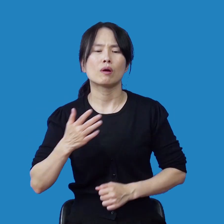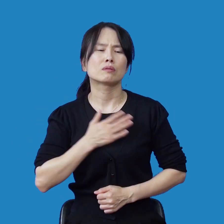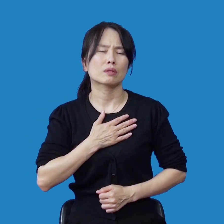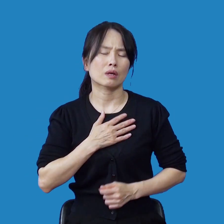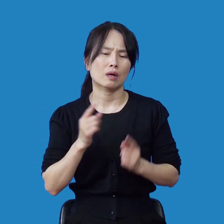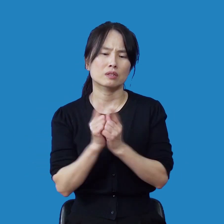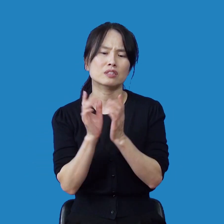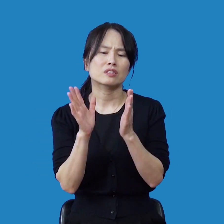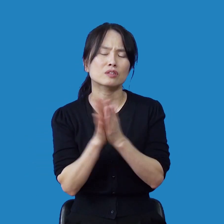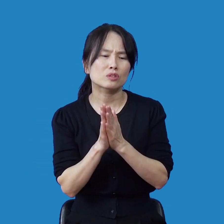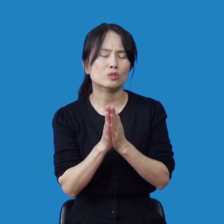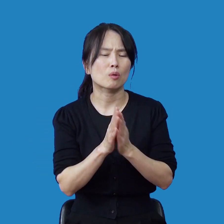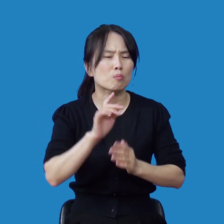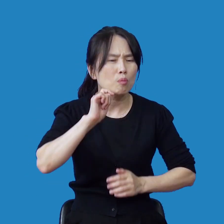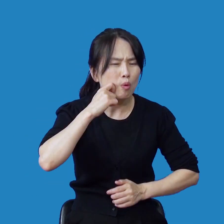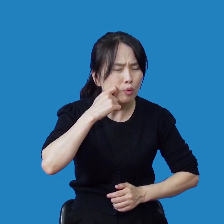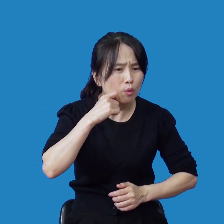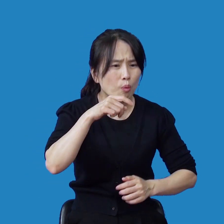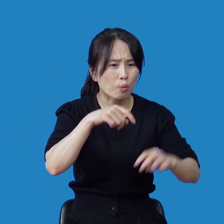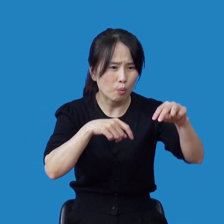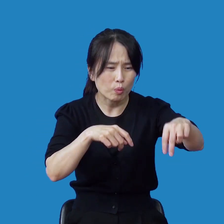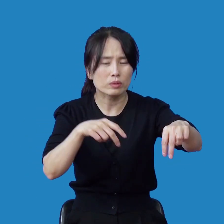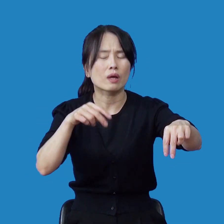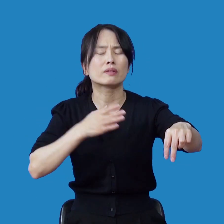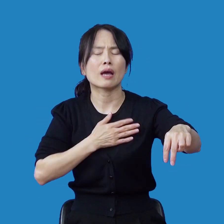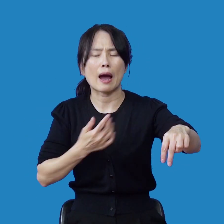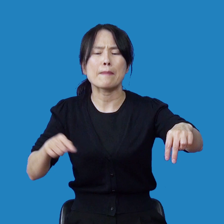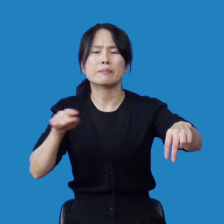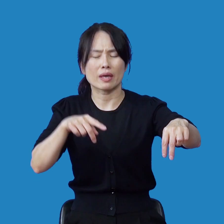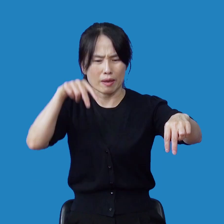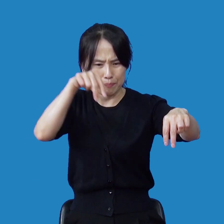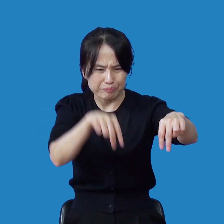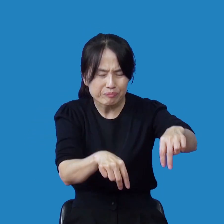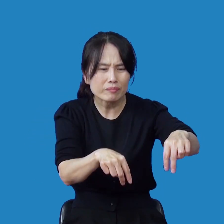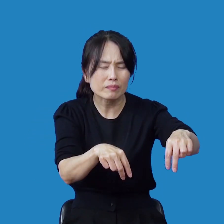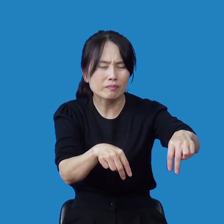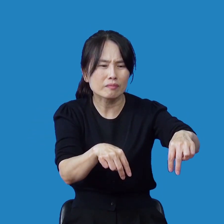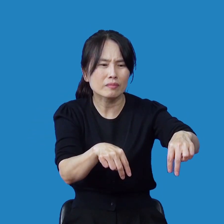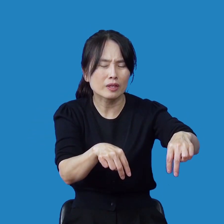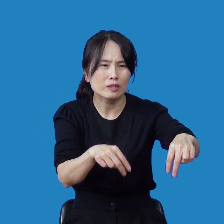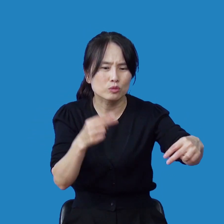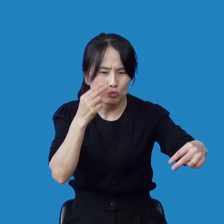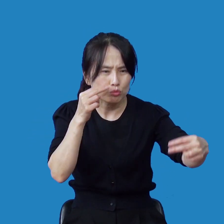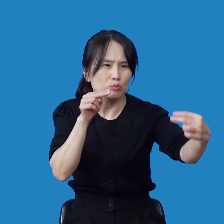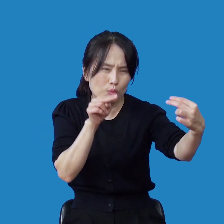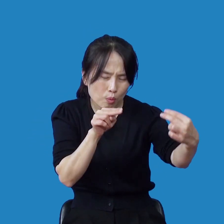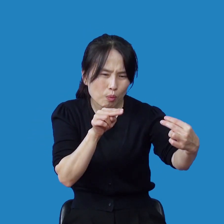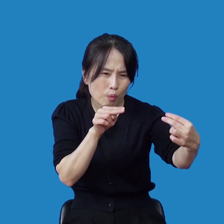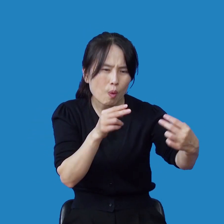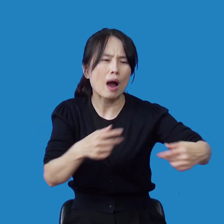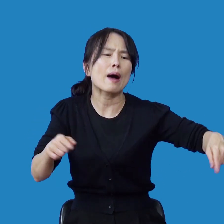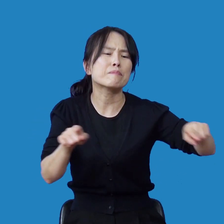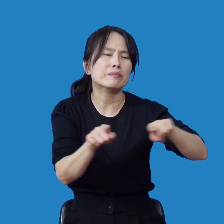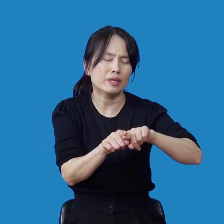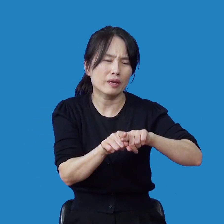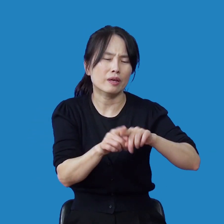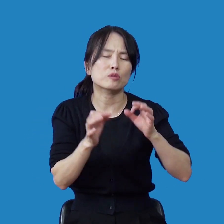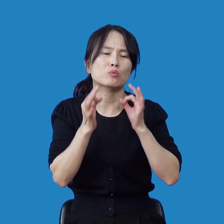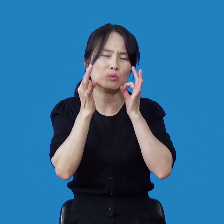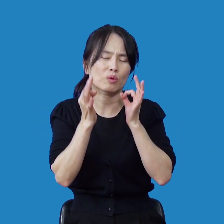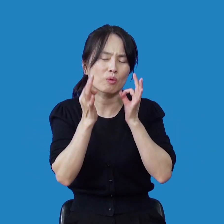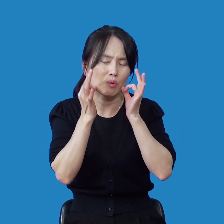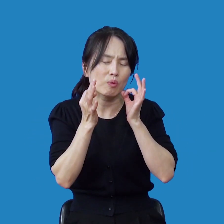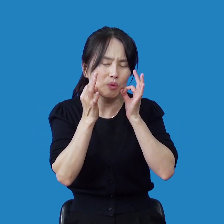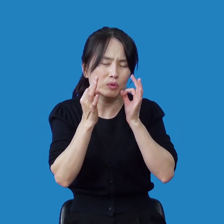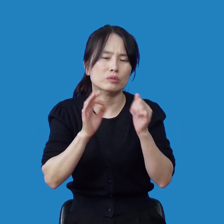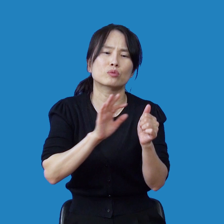자리까지 내려가서 우리 같이 한 걸음 내디뎌 보자. 내 손을 잡아 같이 한 걸음 내디뎌 보자.